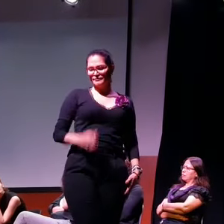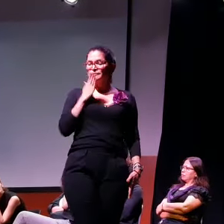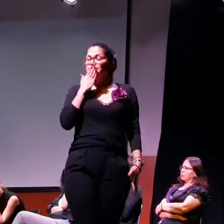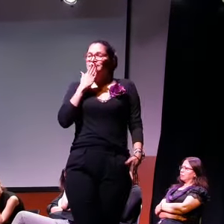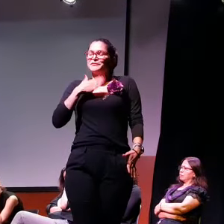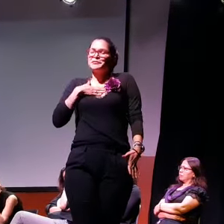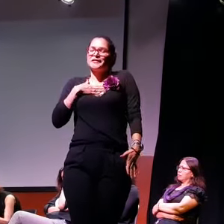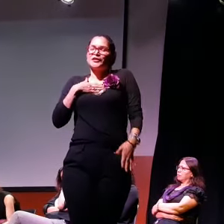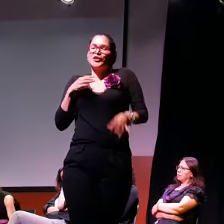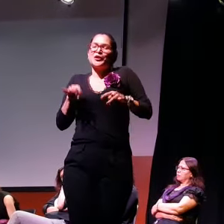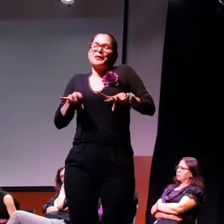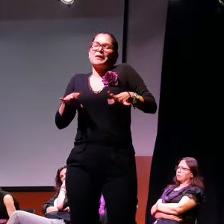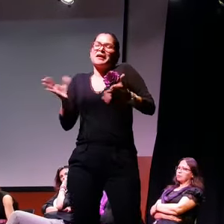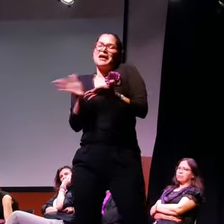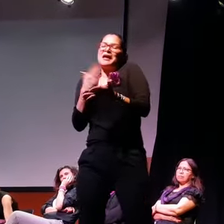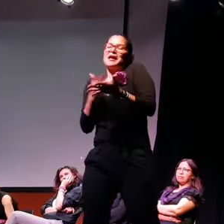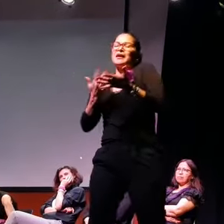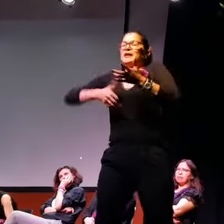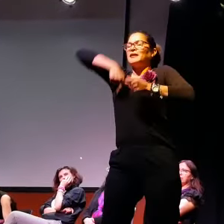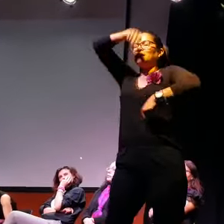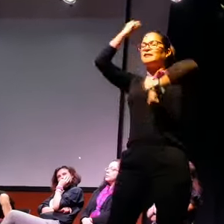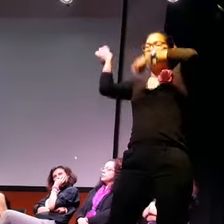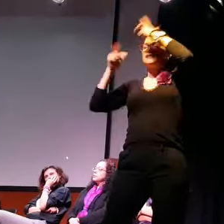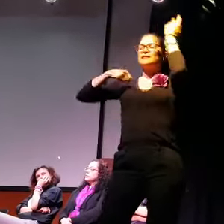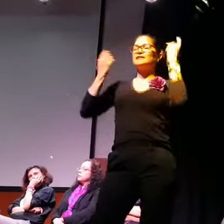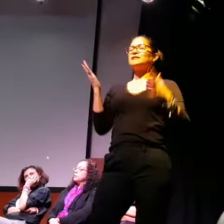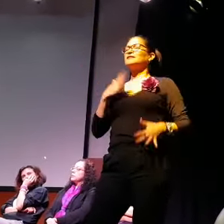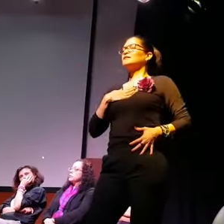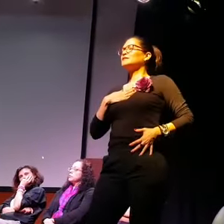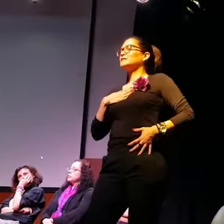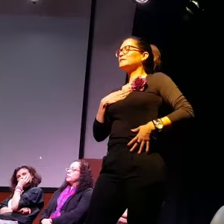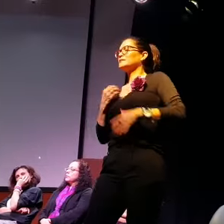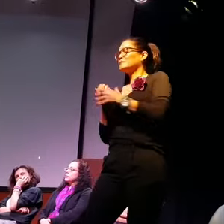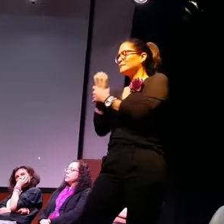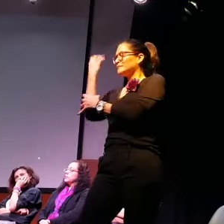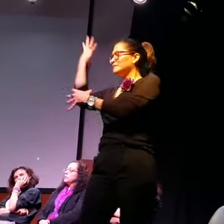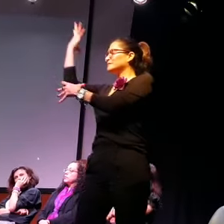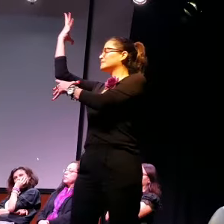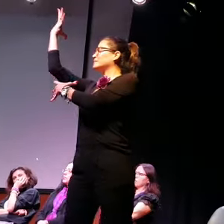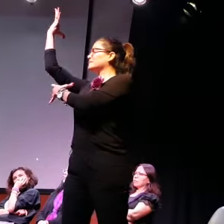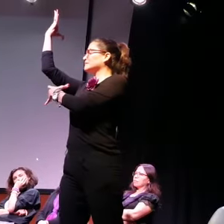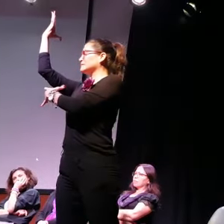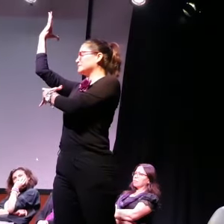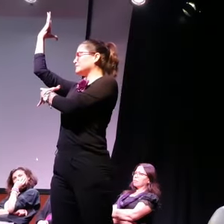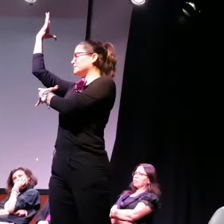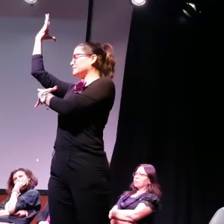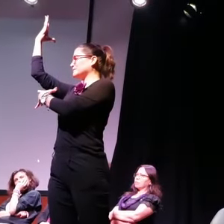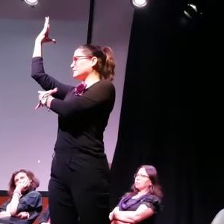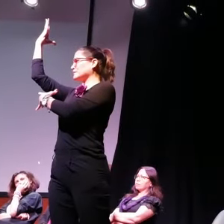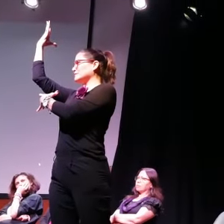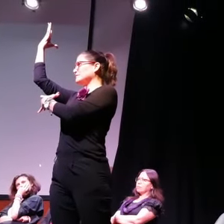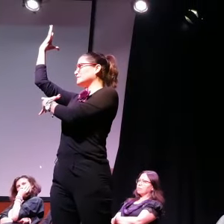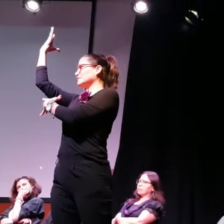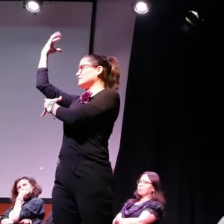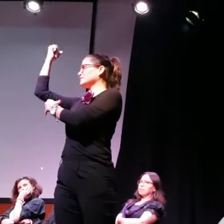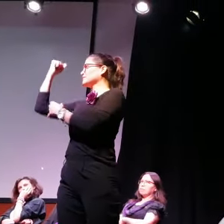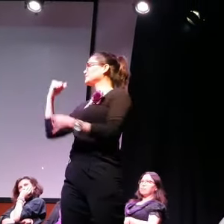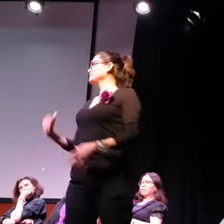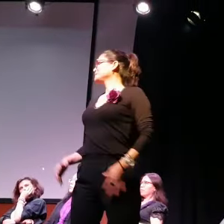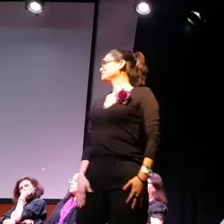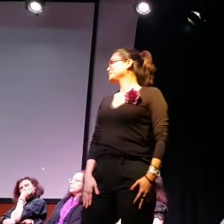Mis signos son poesía que brota de mi desnudo.